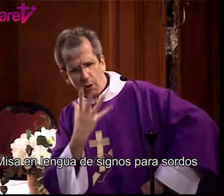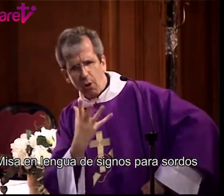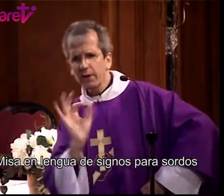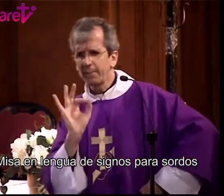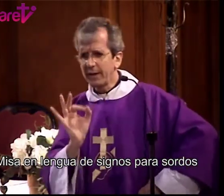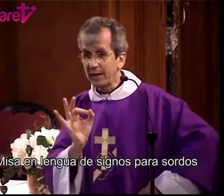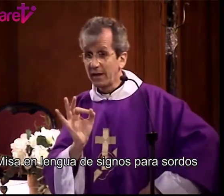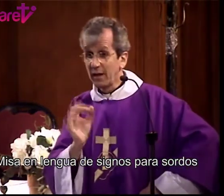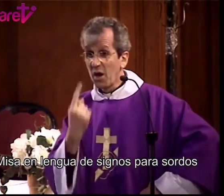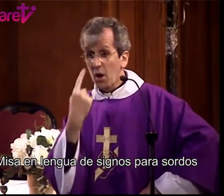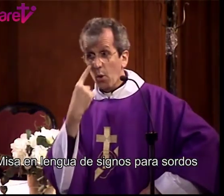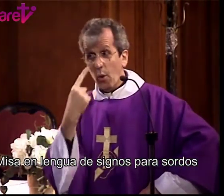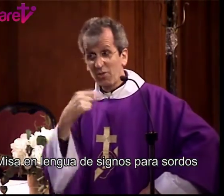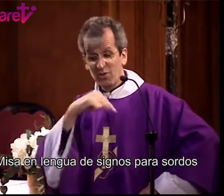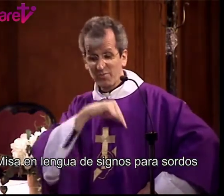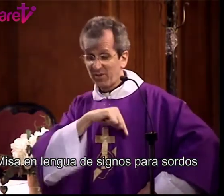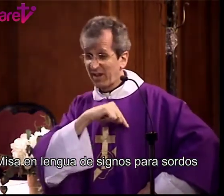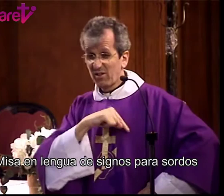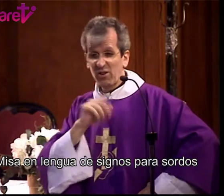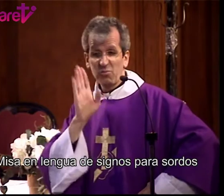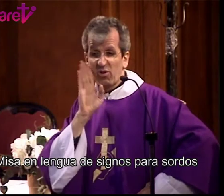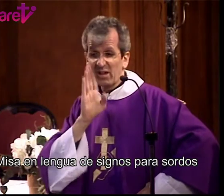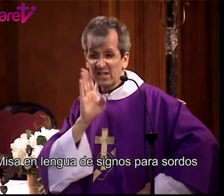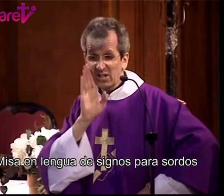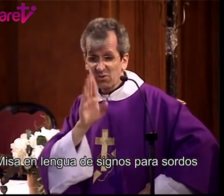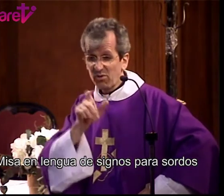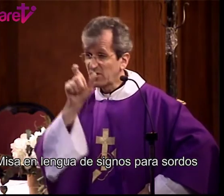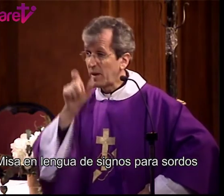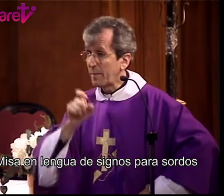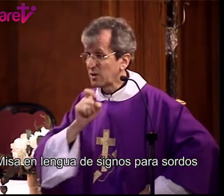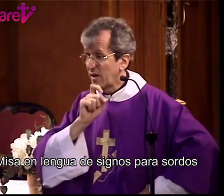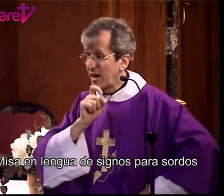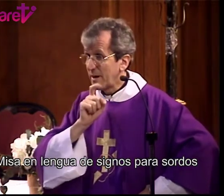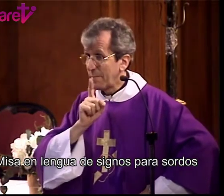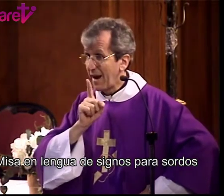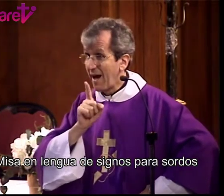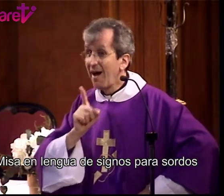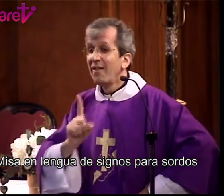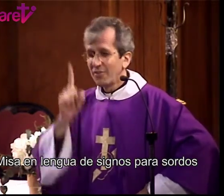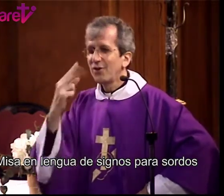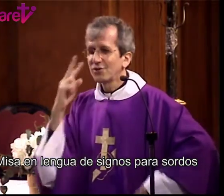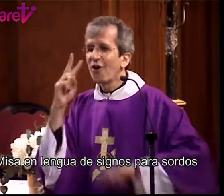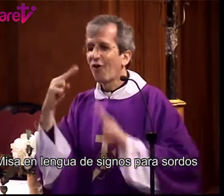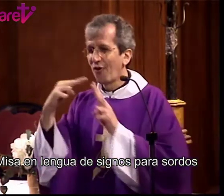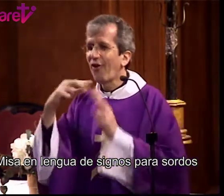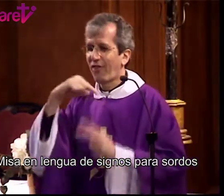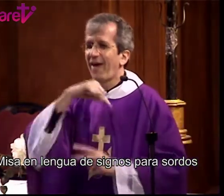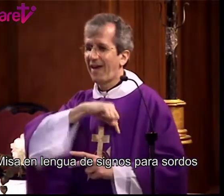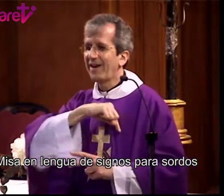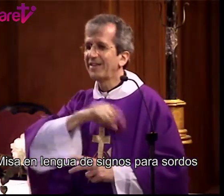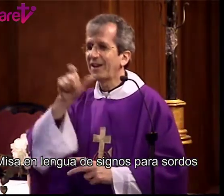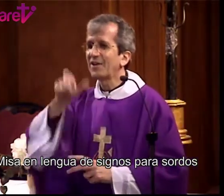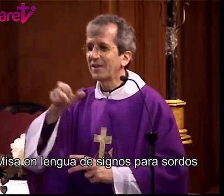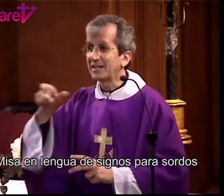qué bien, cuando por dentro a lo mejor está sucio, es una persona mala. Dios conoce el interior de las